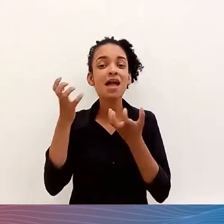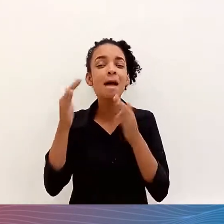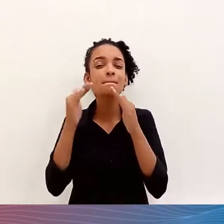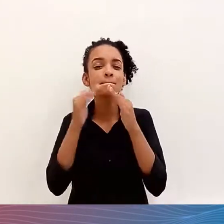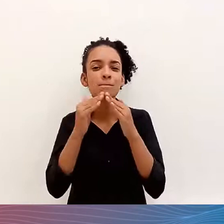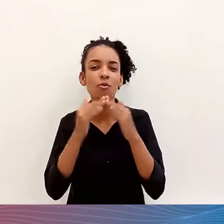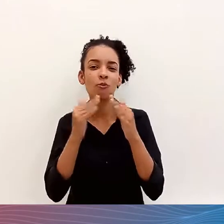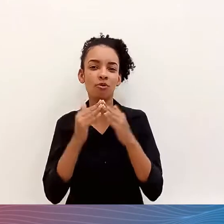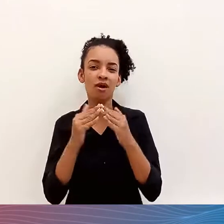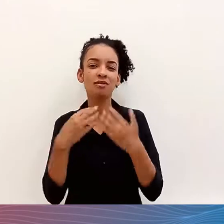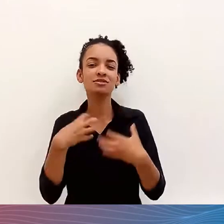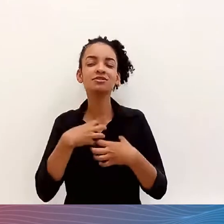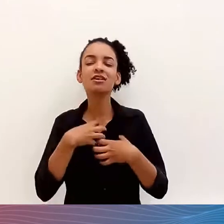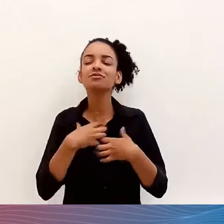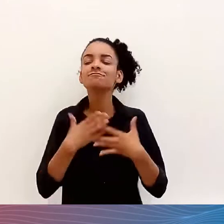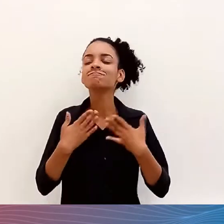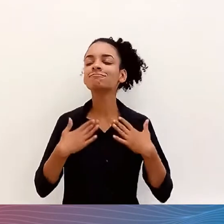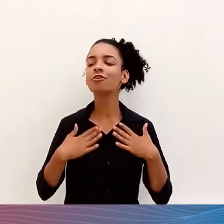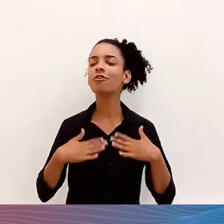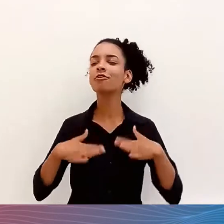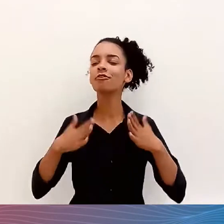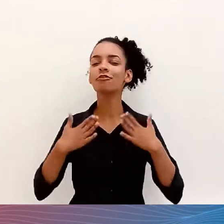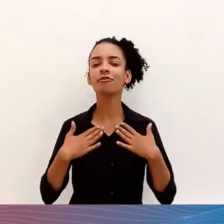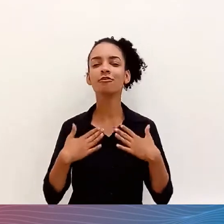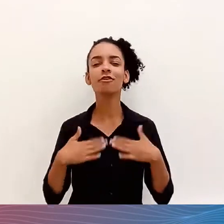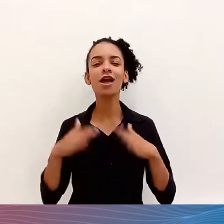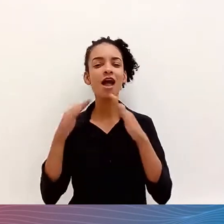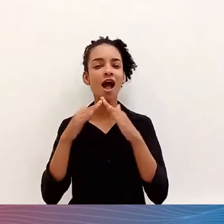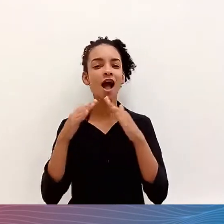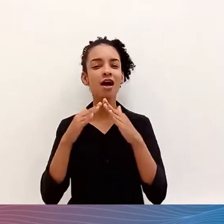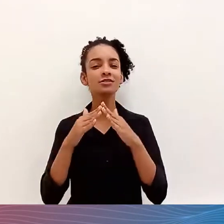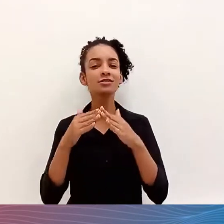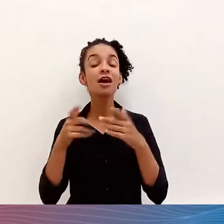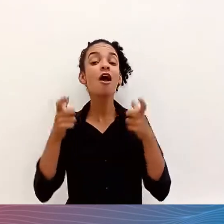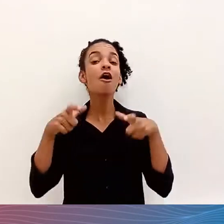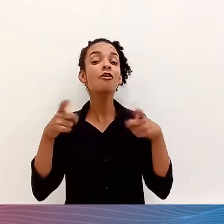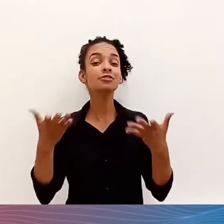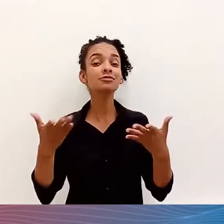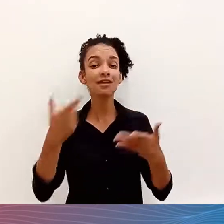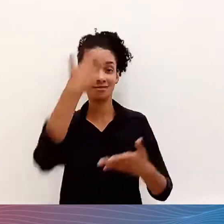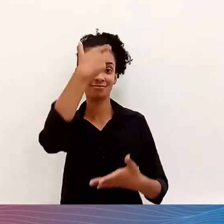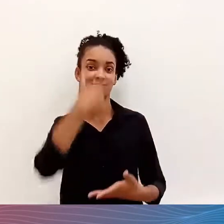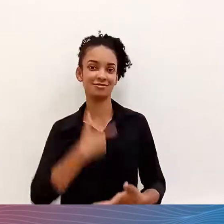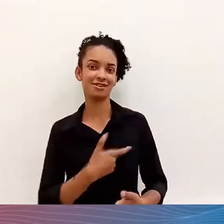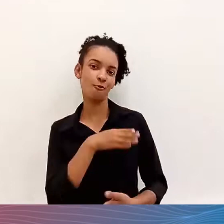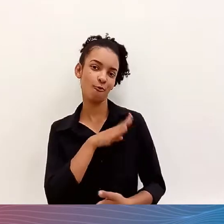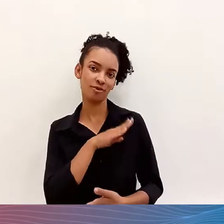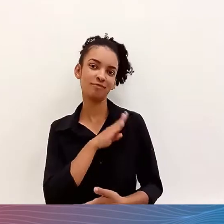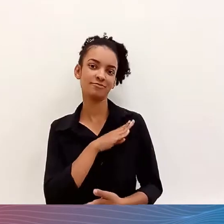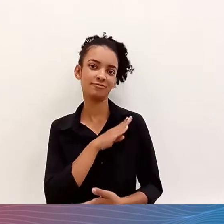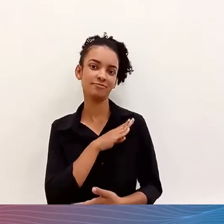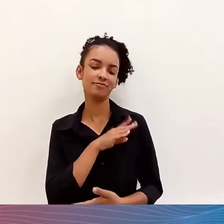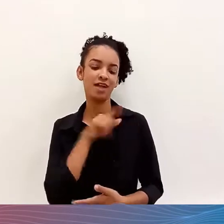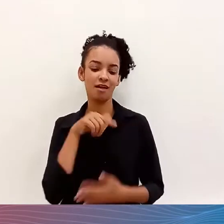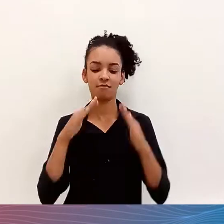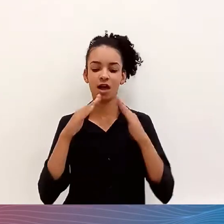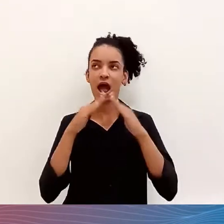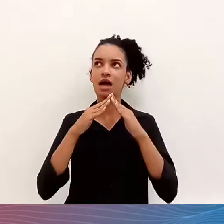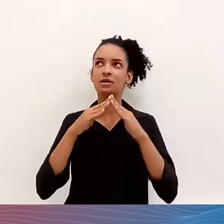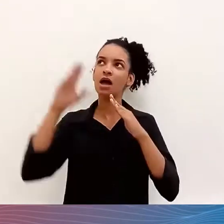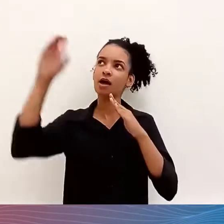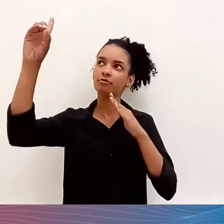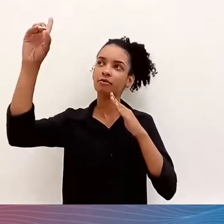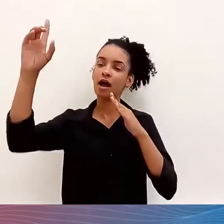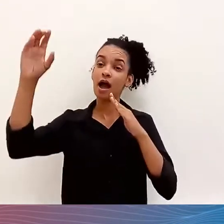casa, que é o nosso ser, nosso coração. Mas qual vai ser o resultado disso,